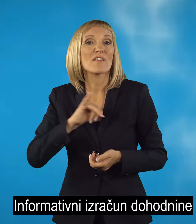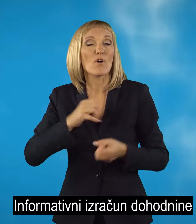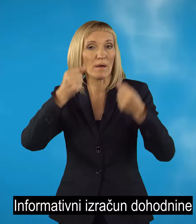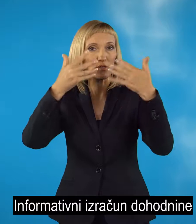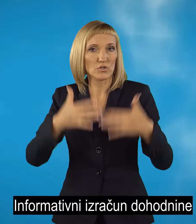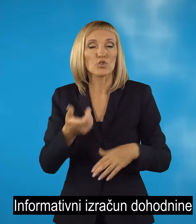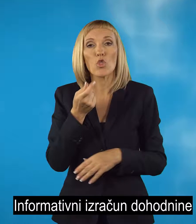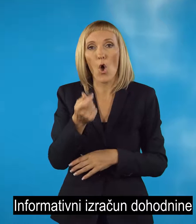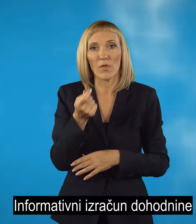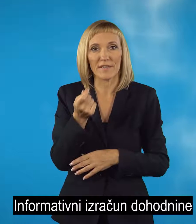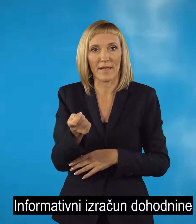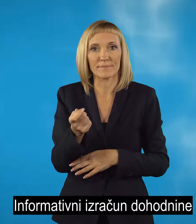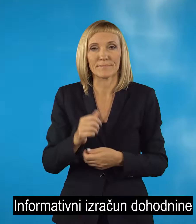Informativni izračun dohodnine.